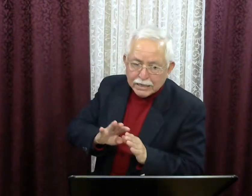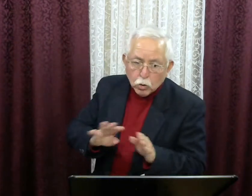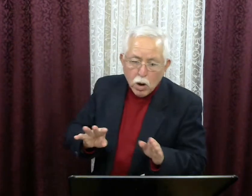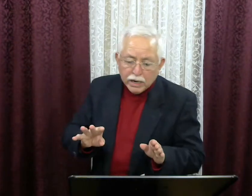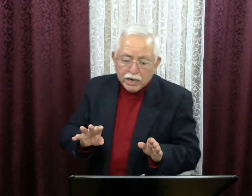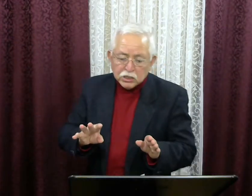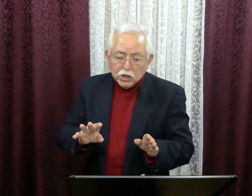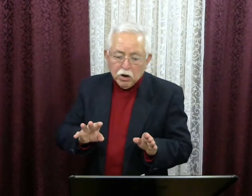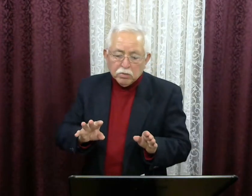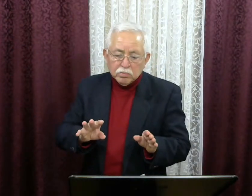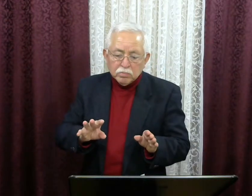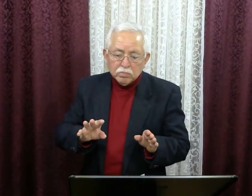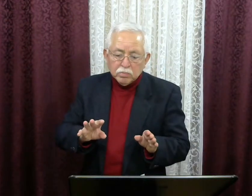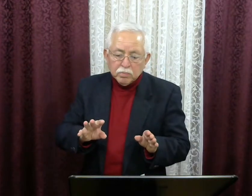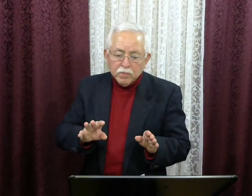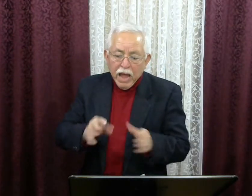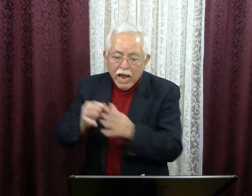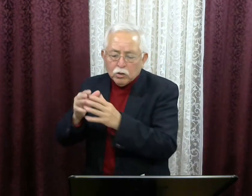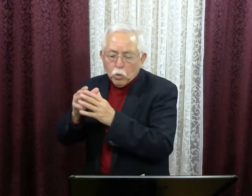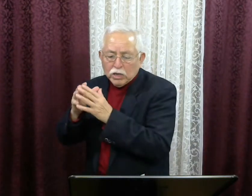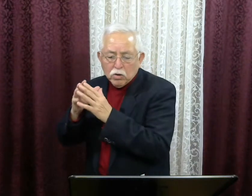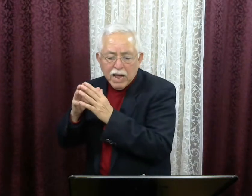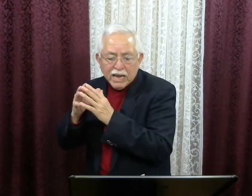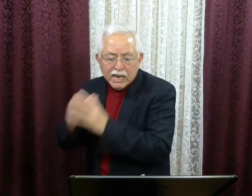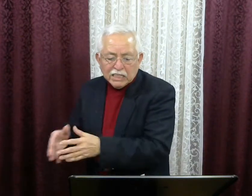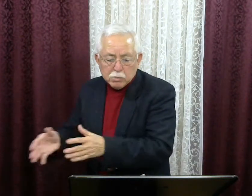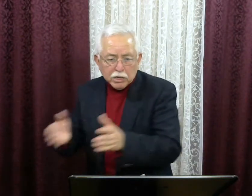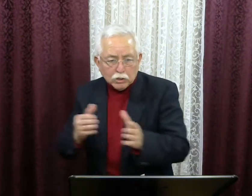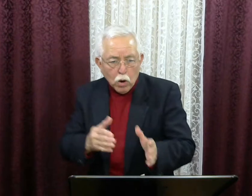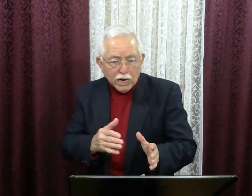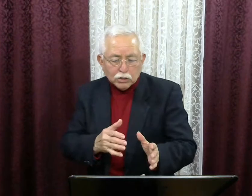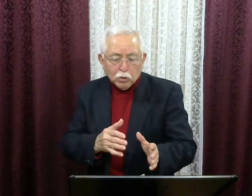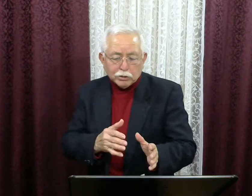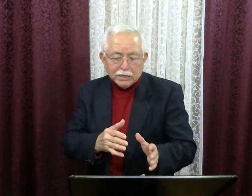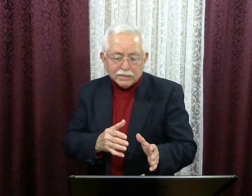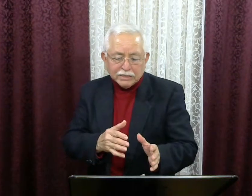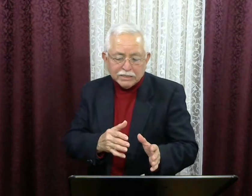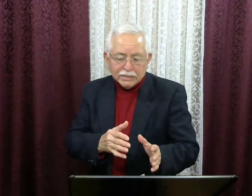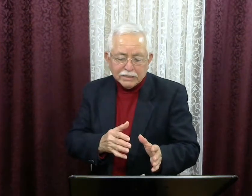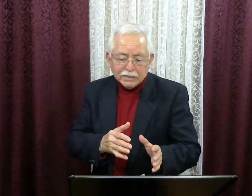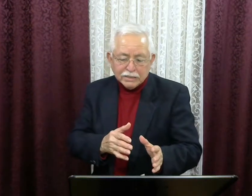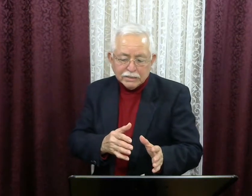toda creación, el dueño legítimo de todas las cosas.